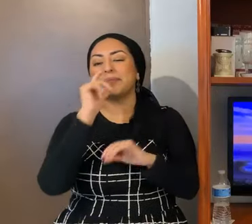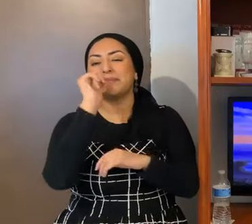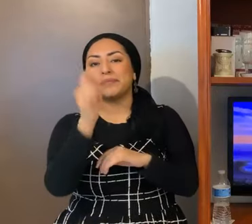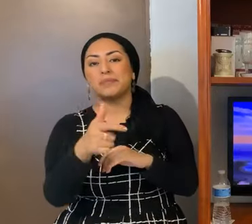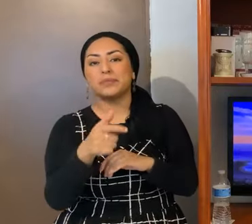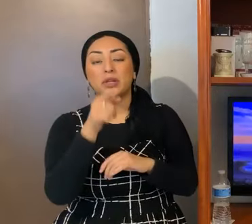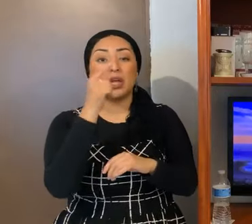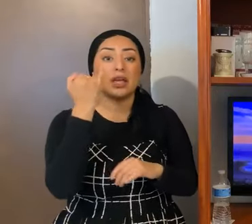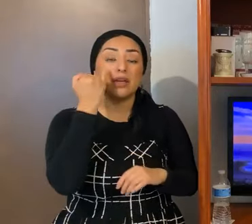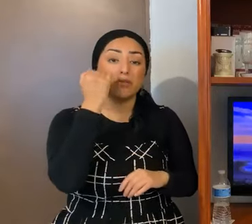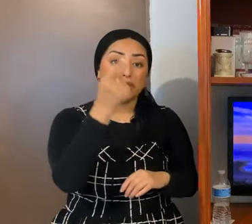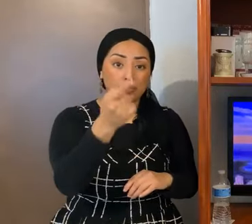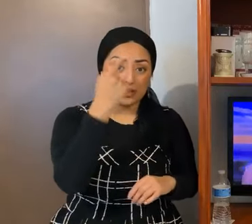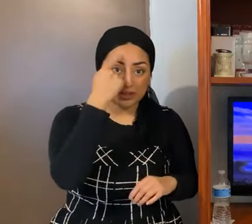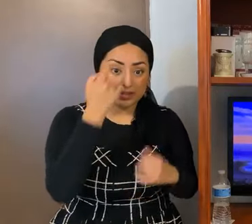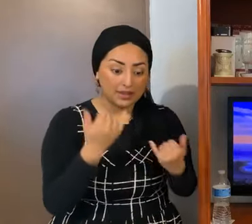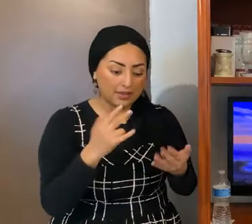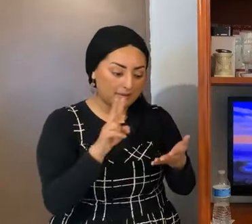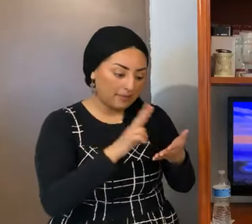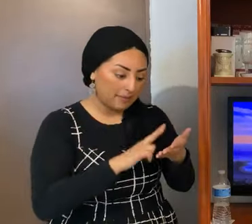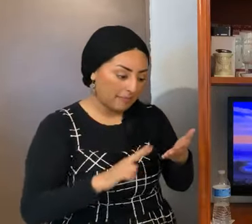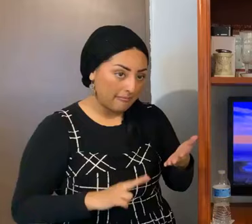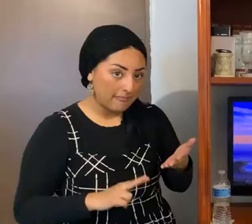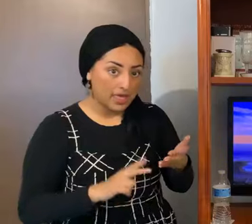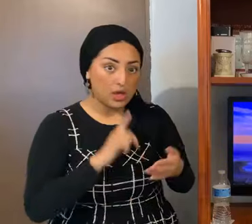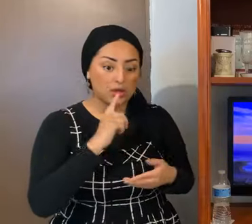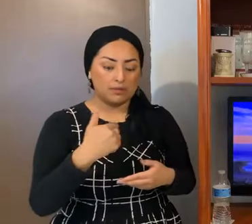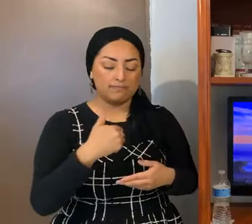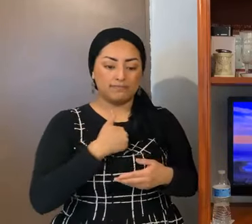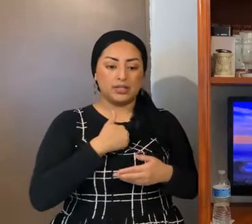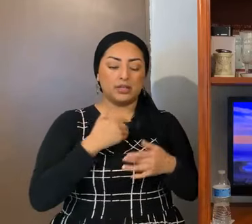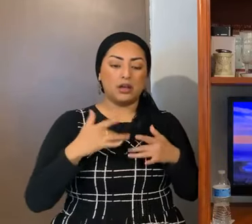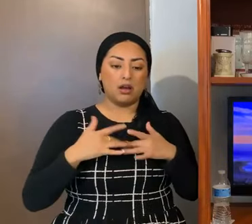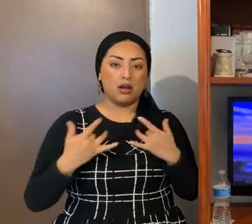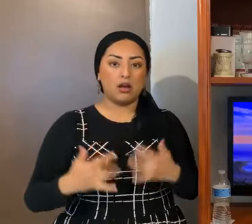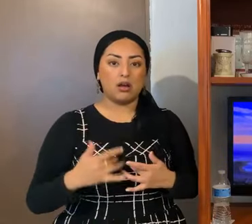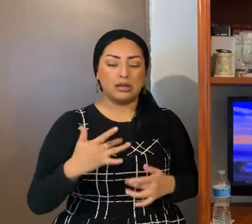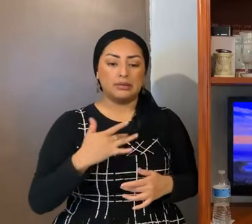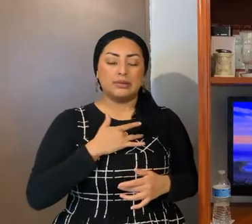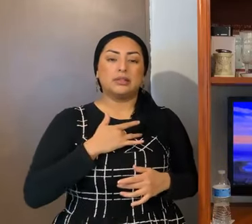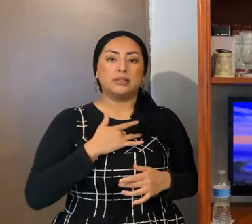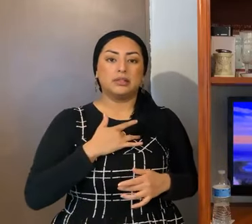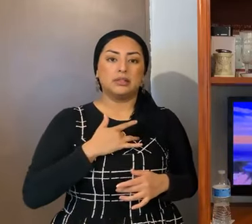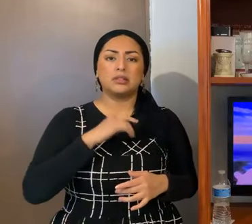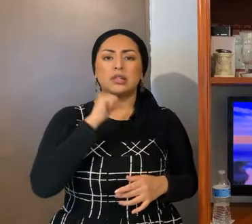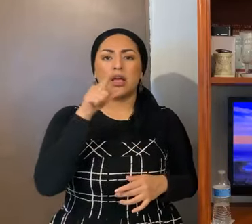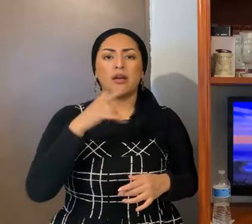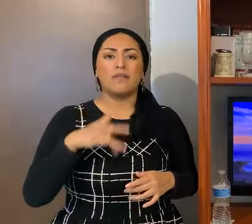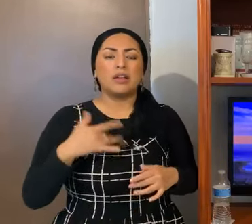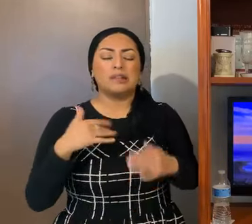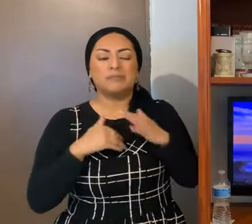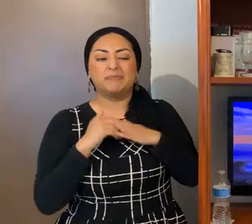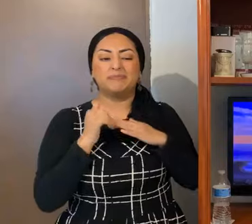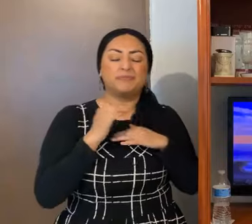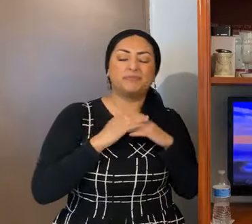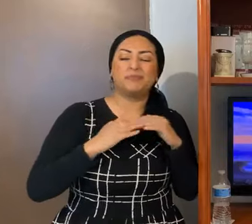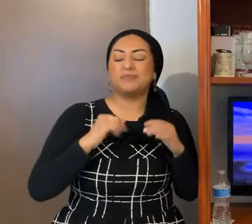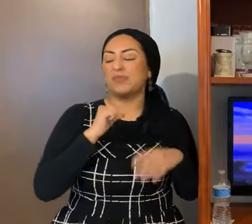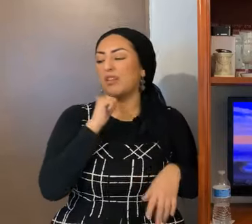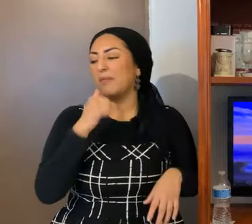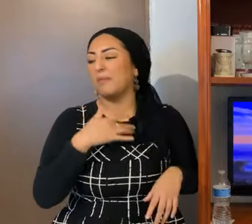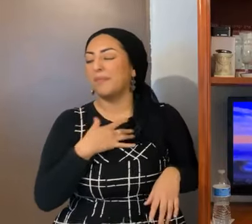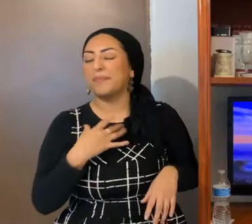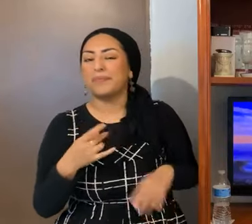que acabamos de leer y lo que vamos a seguir leyendo, te llega, no es para que te incomodes y lo rechaces, sino es para que tú lo